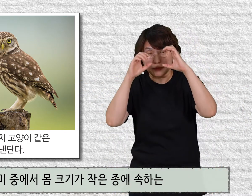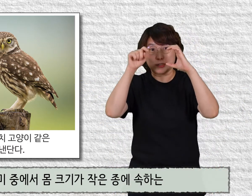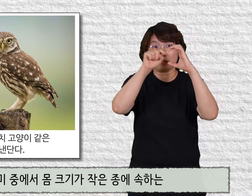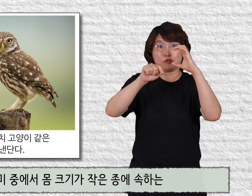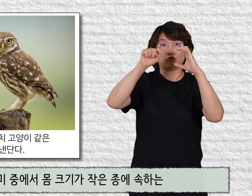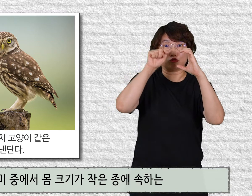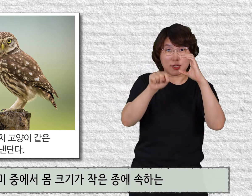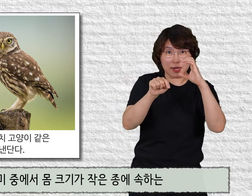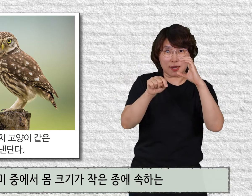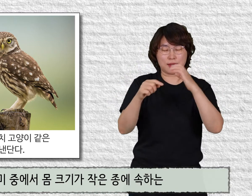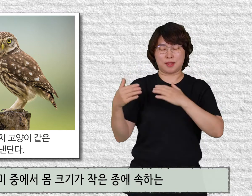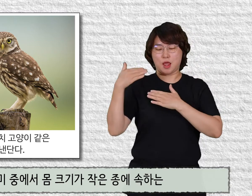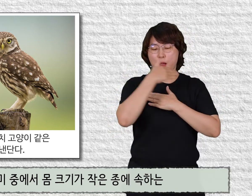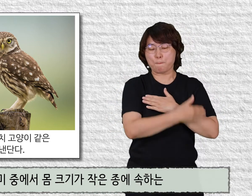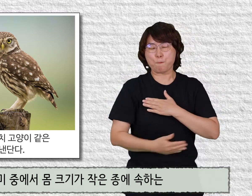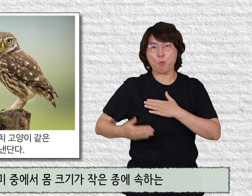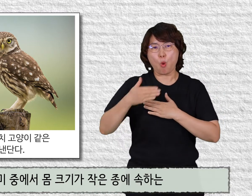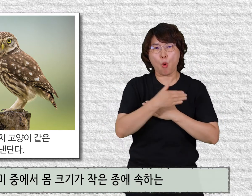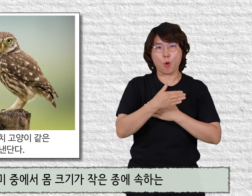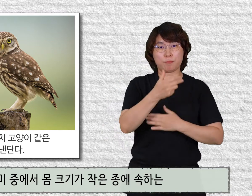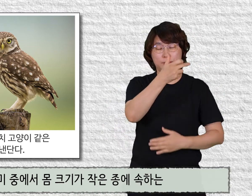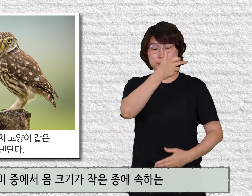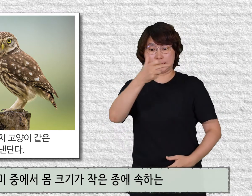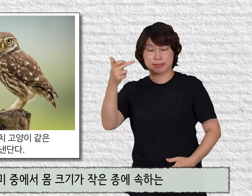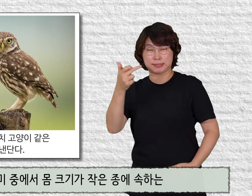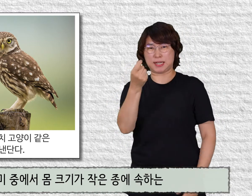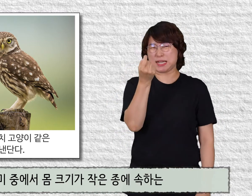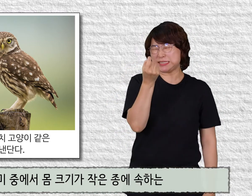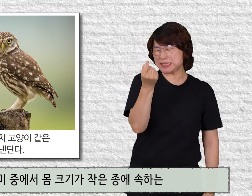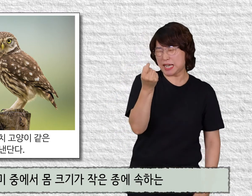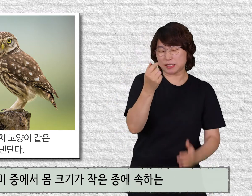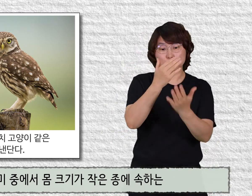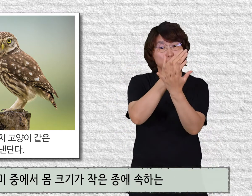올빼미 중에서 몸 크기가 작은 종에 속하는